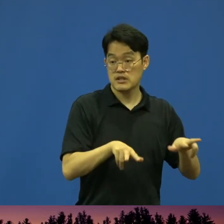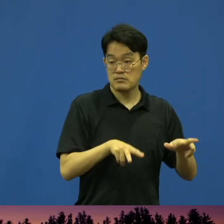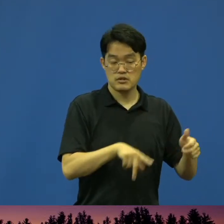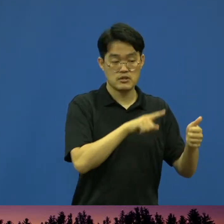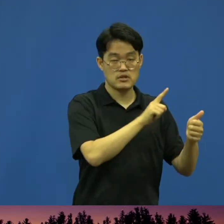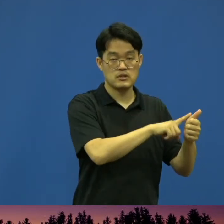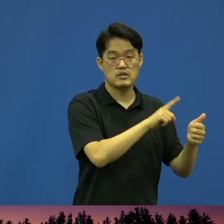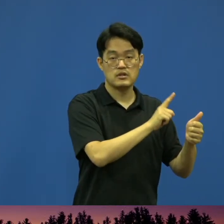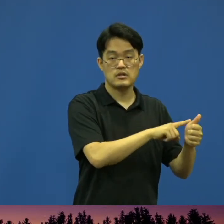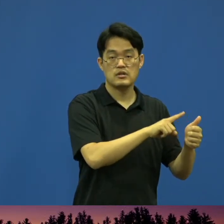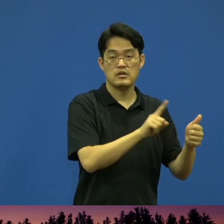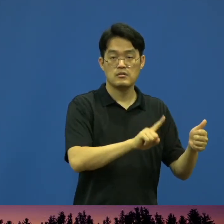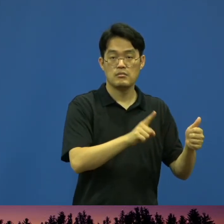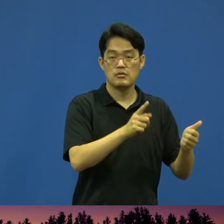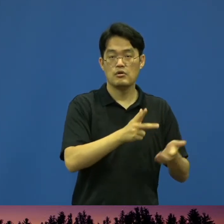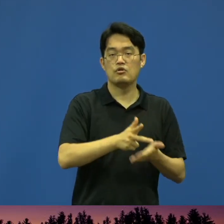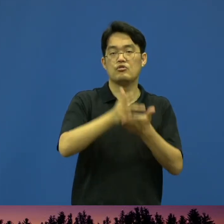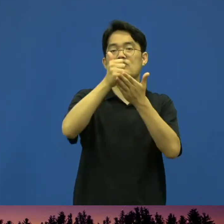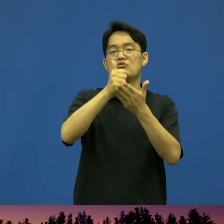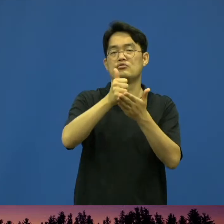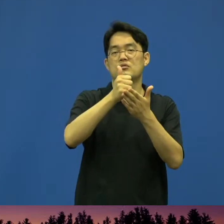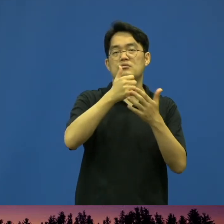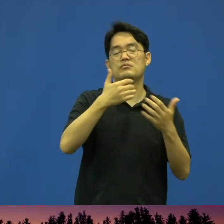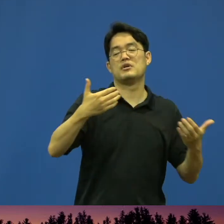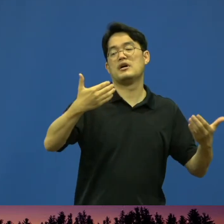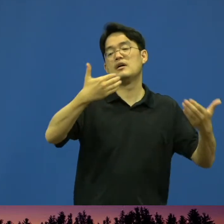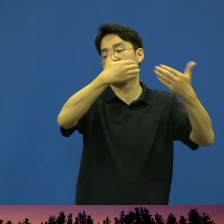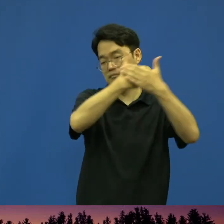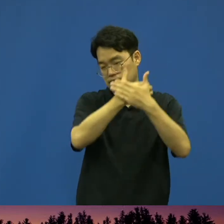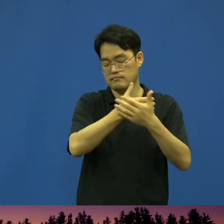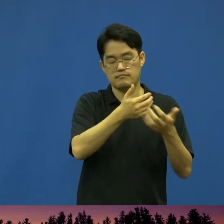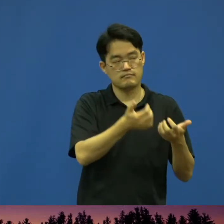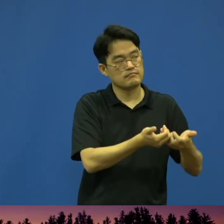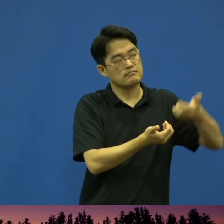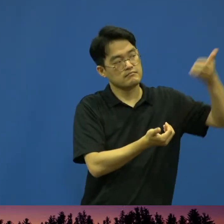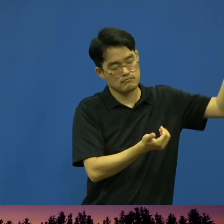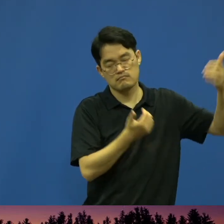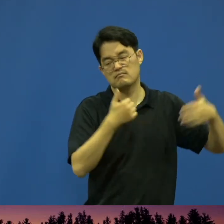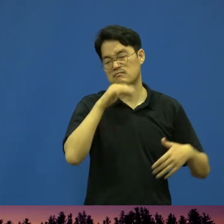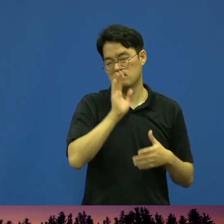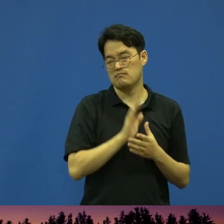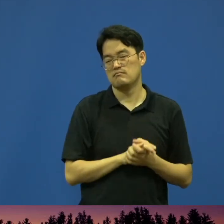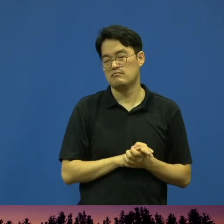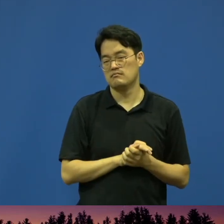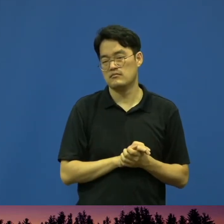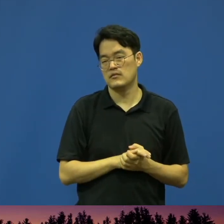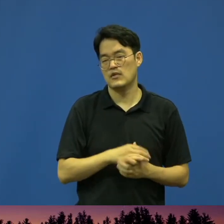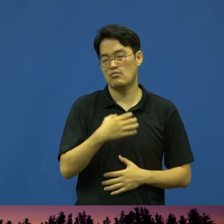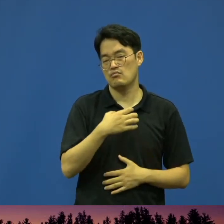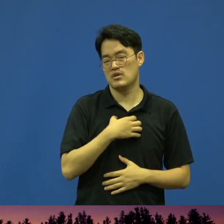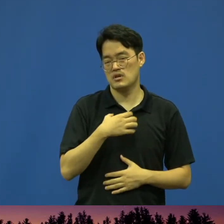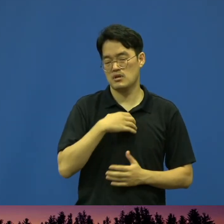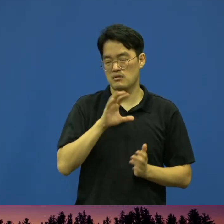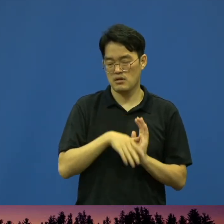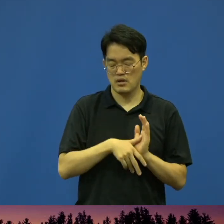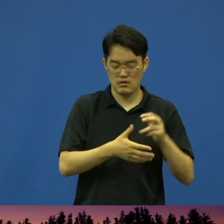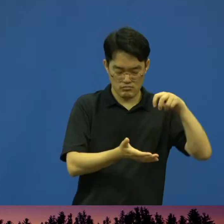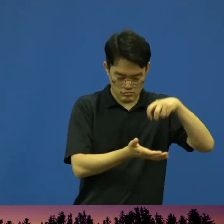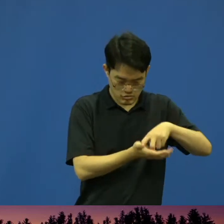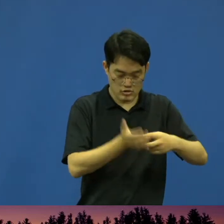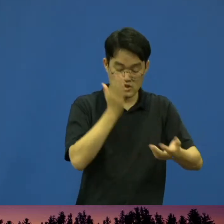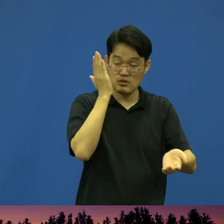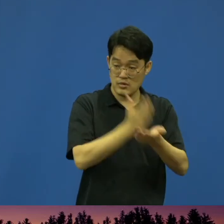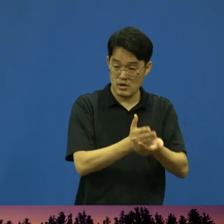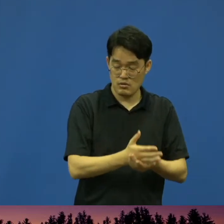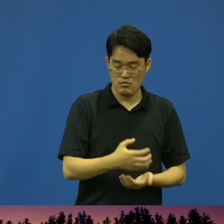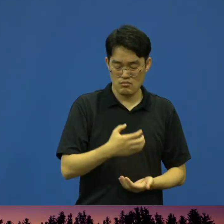천국의 주인이신 주님의 품에 안겨져 있습니다. 위기를 통하여서 위기 앞에 무릎 꿇지 말고, 위기를 통하여서